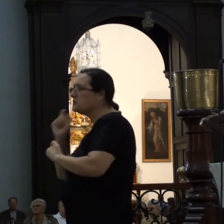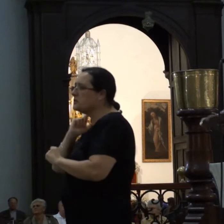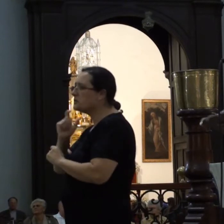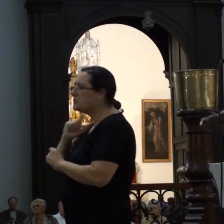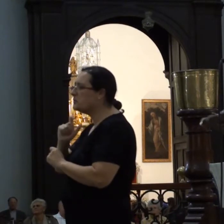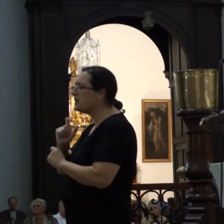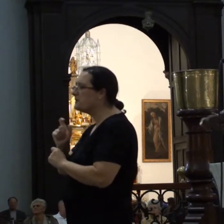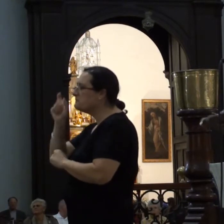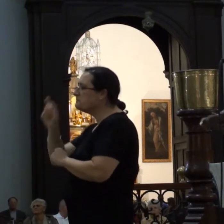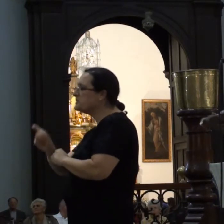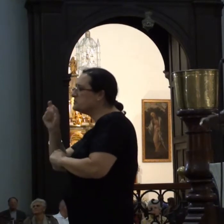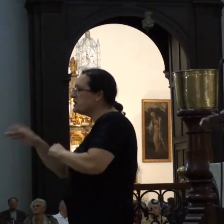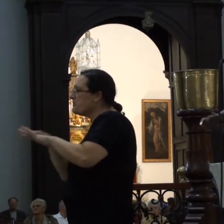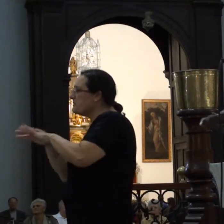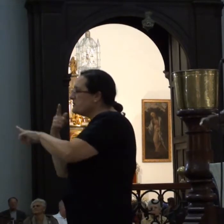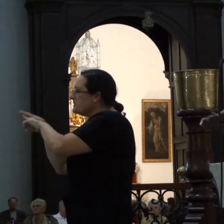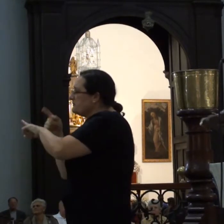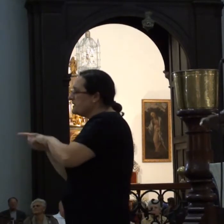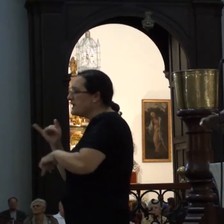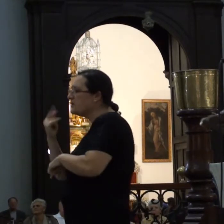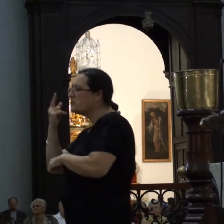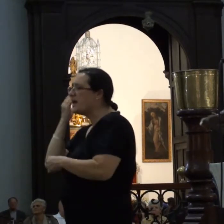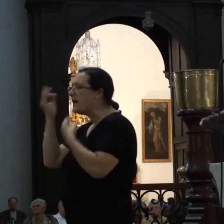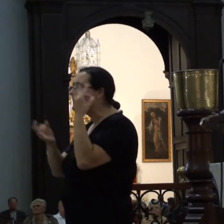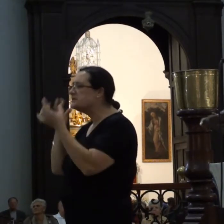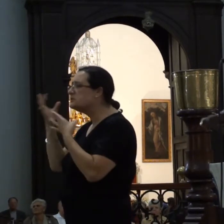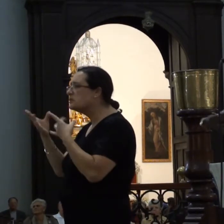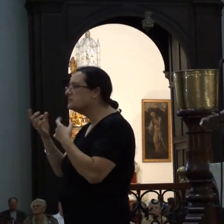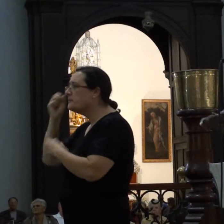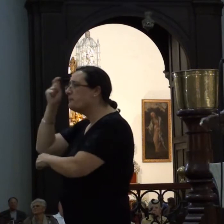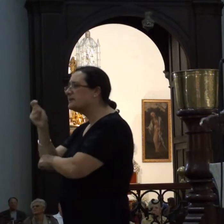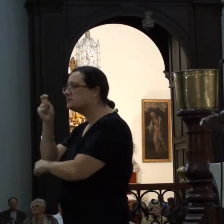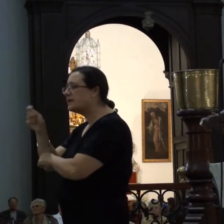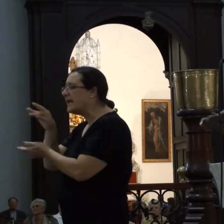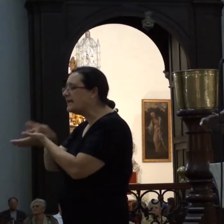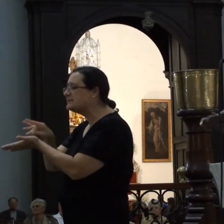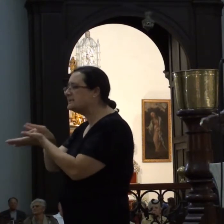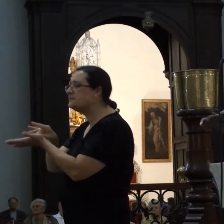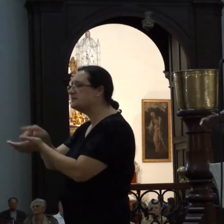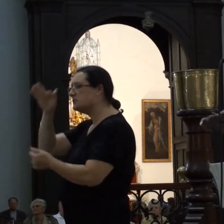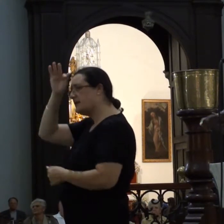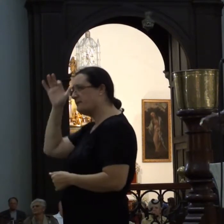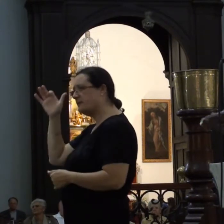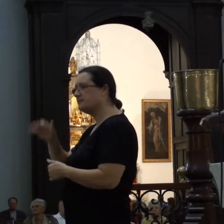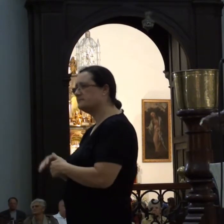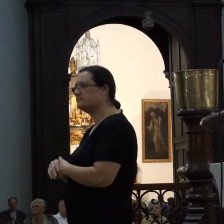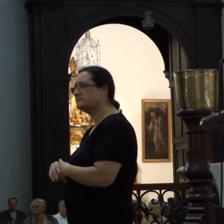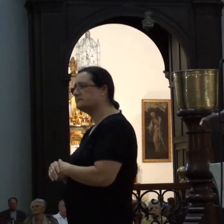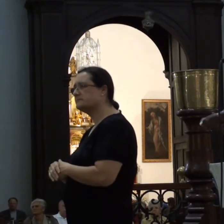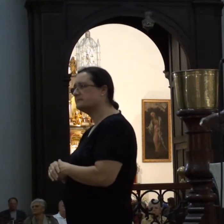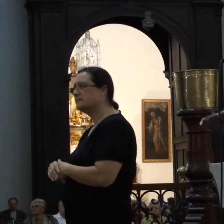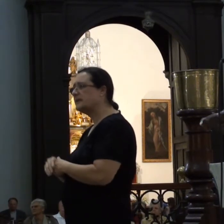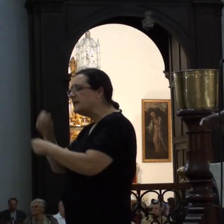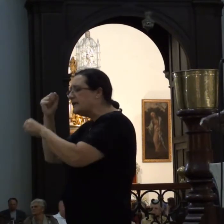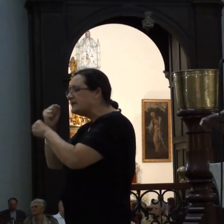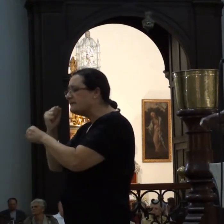diócesis tenemos una acción evangelizadora y Pastoral al servicio de la fe el trabajo